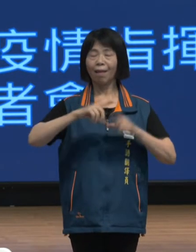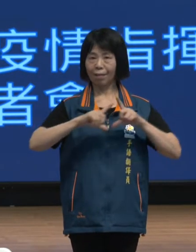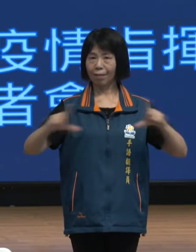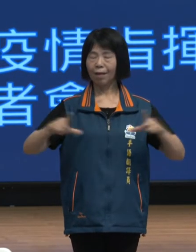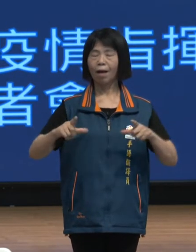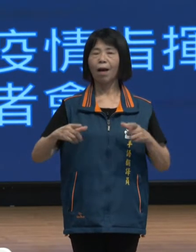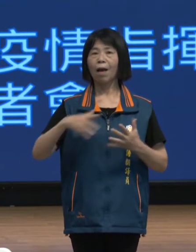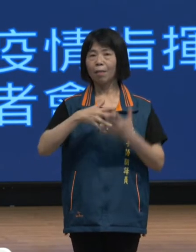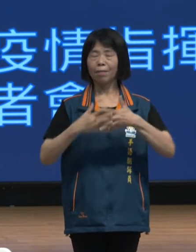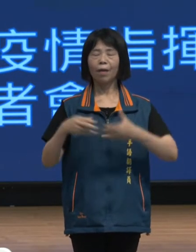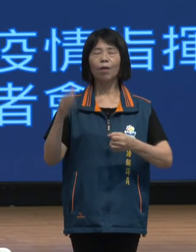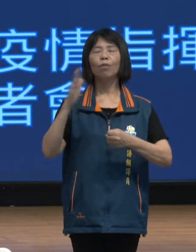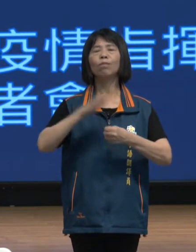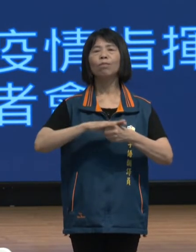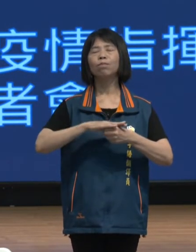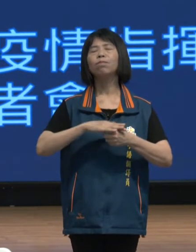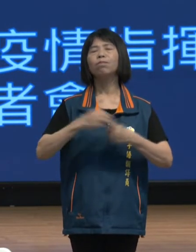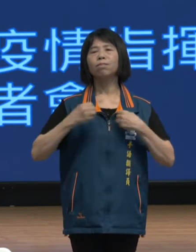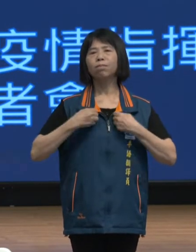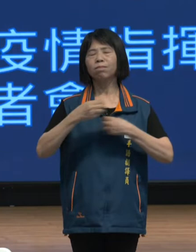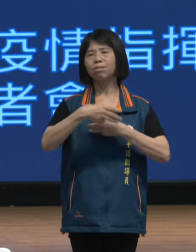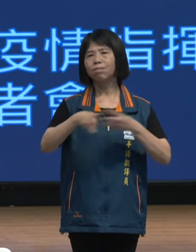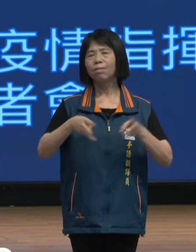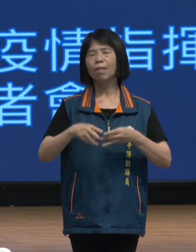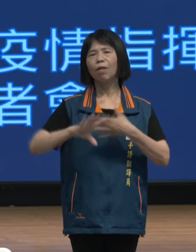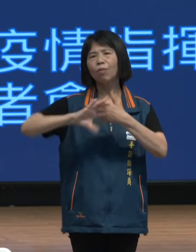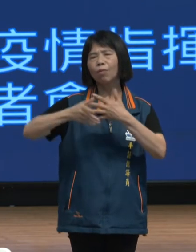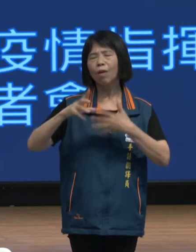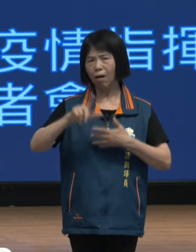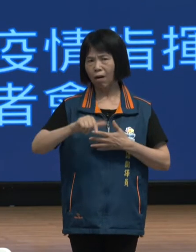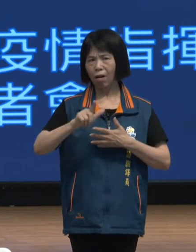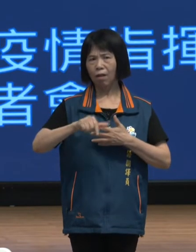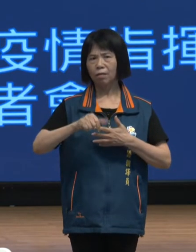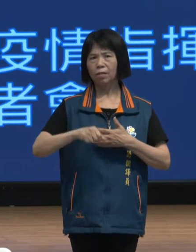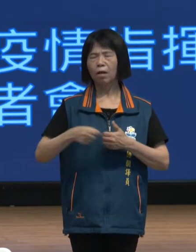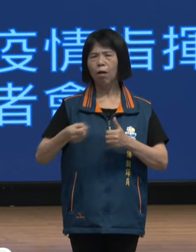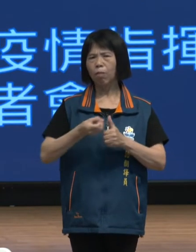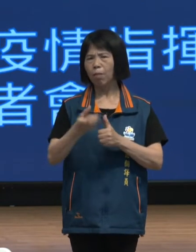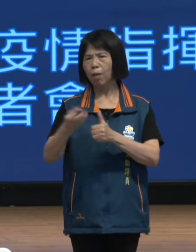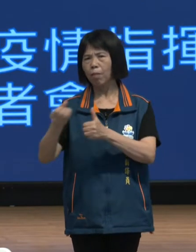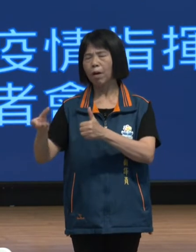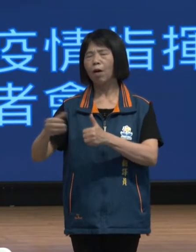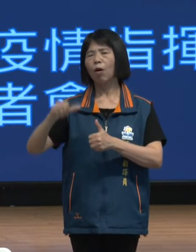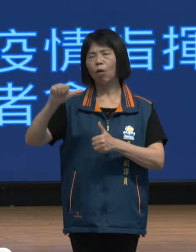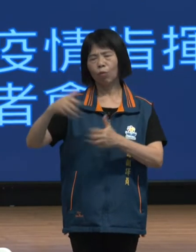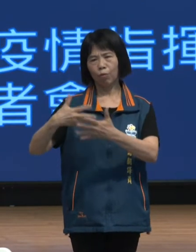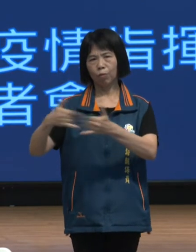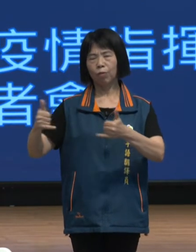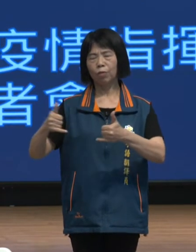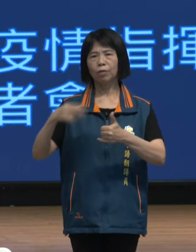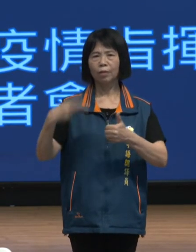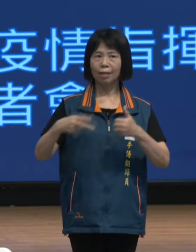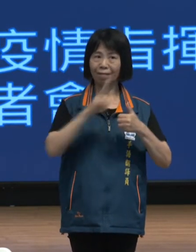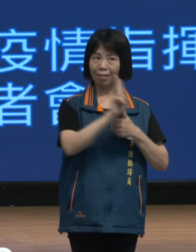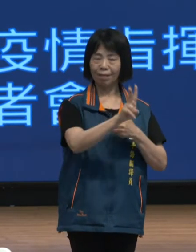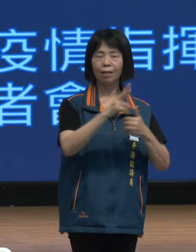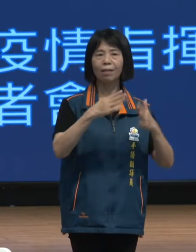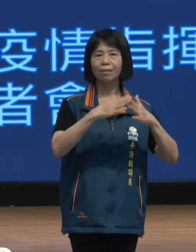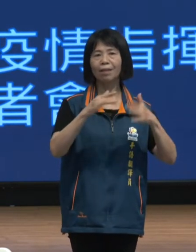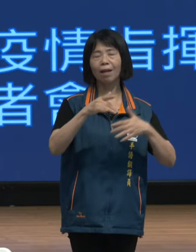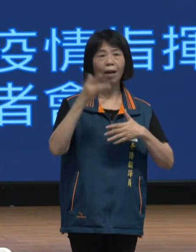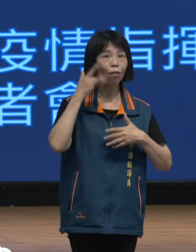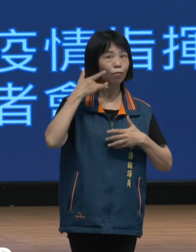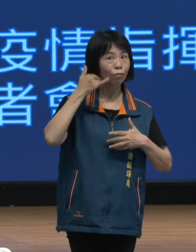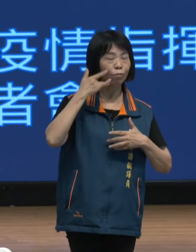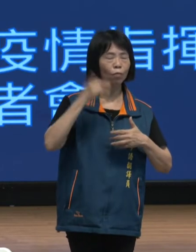分因为一个外师的部分呢，这个延伸出来5个学生2个家长。那